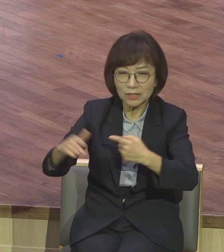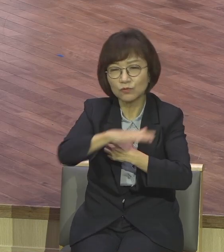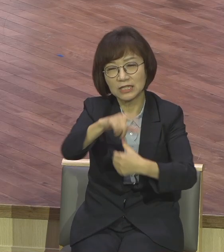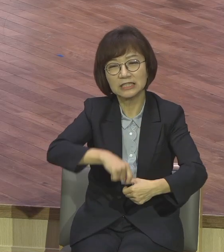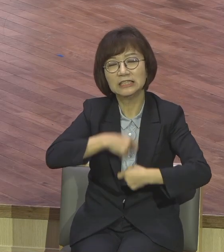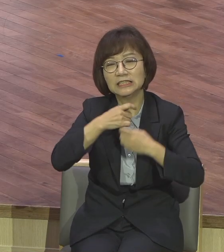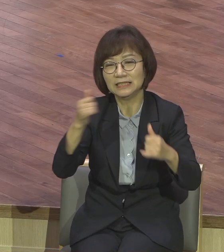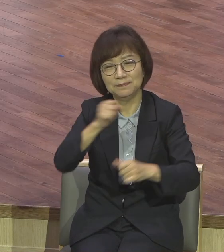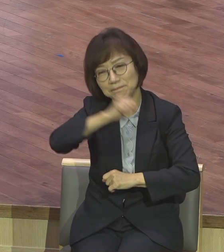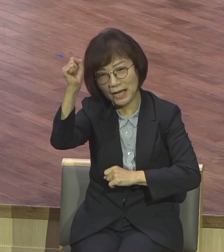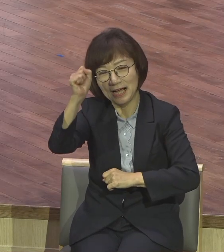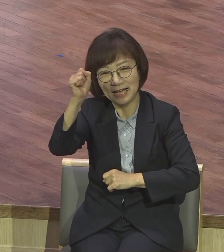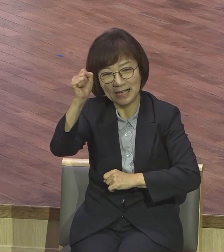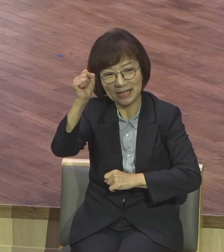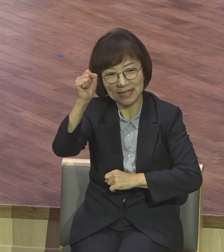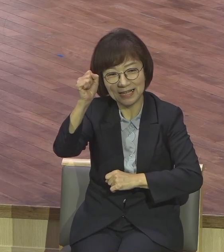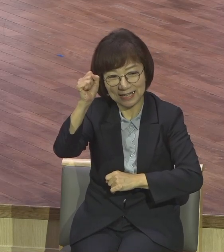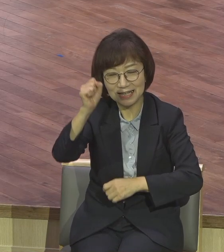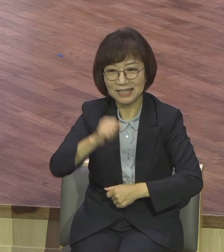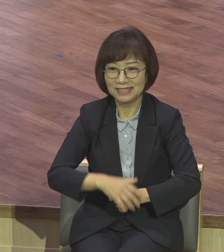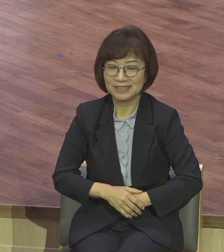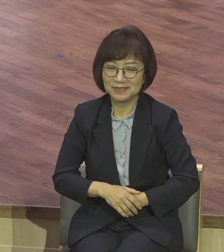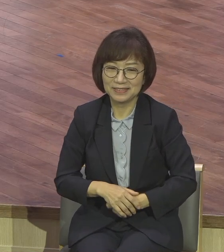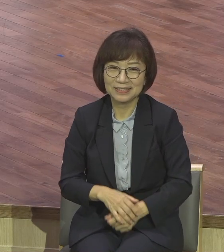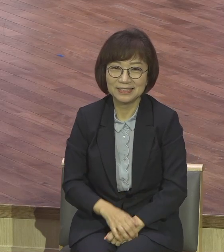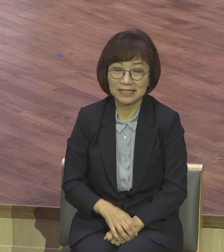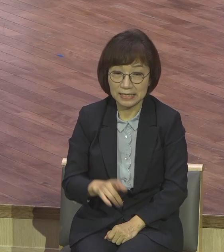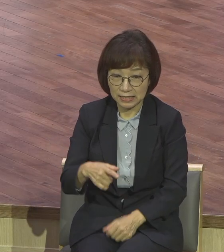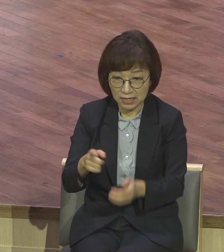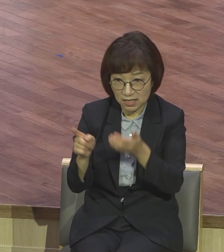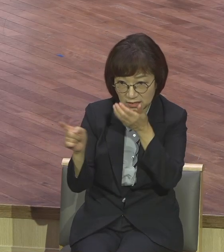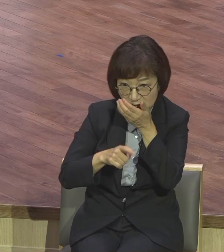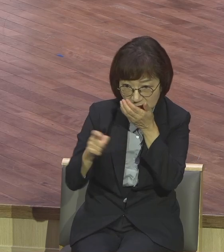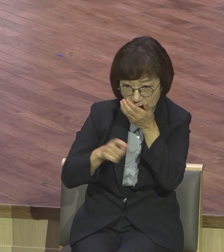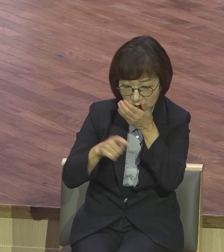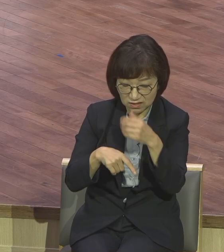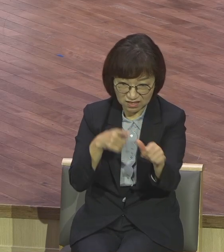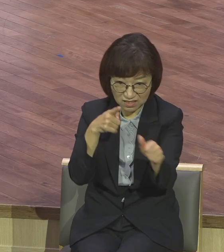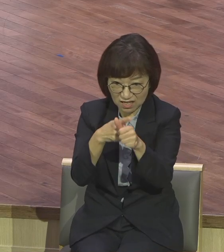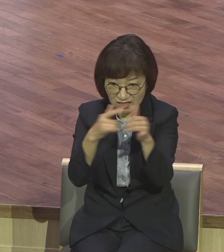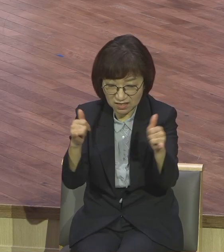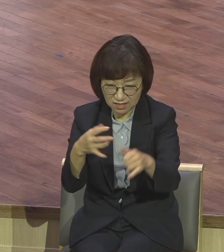강도가, 살인자가, 도둑놈이, 장녀가,